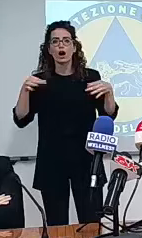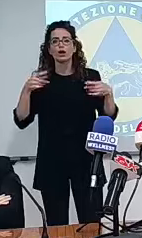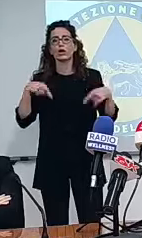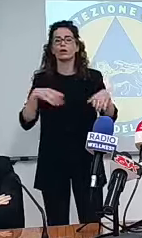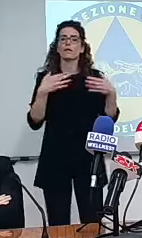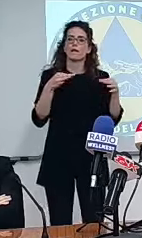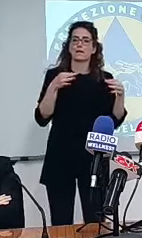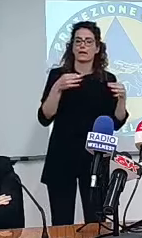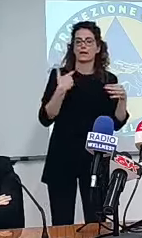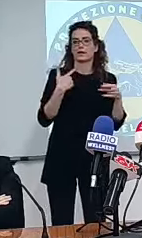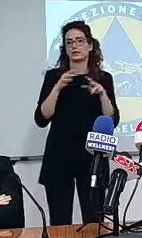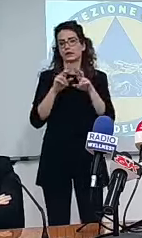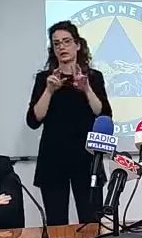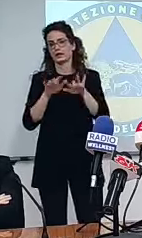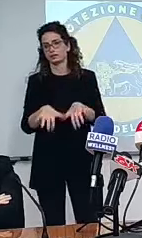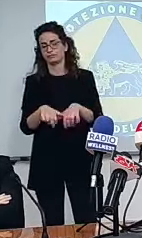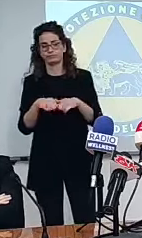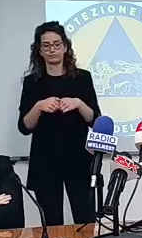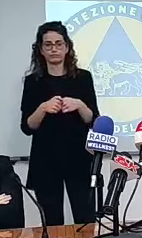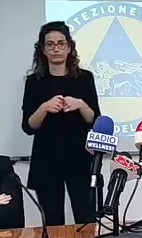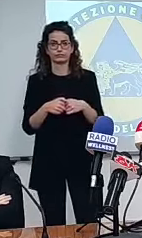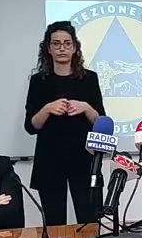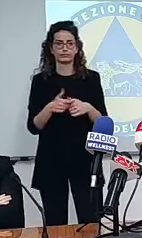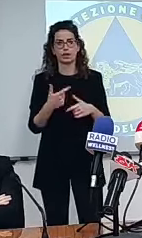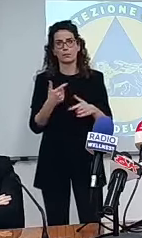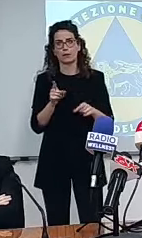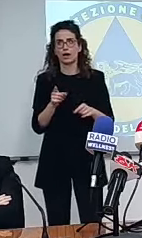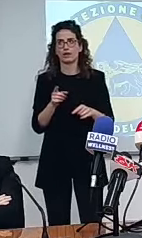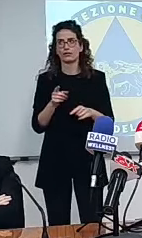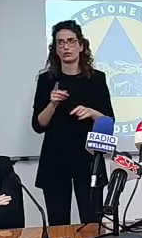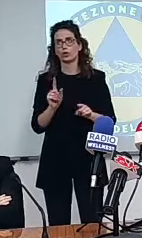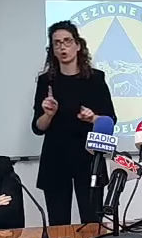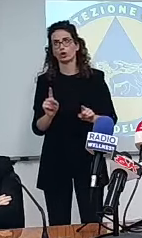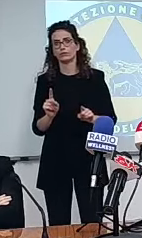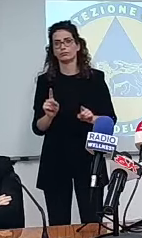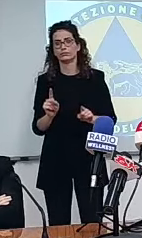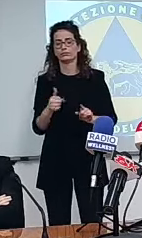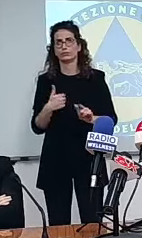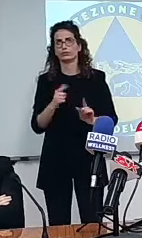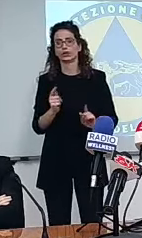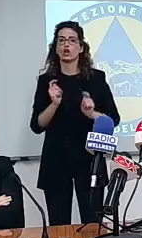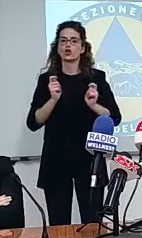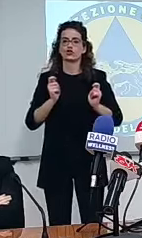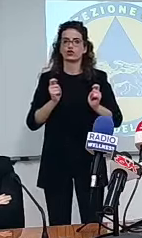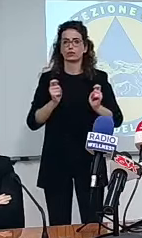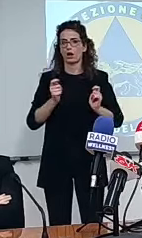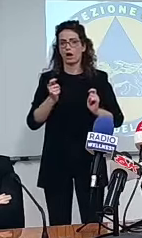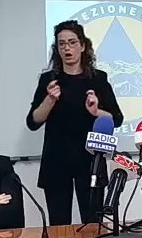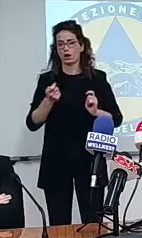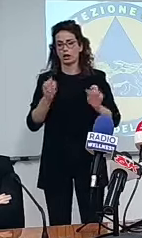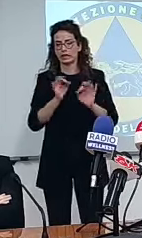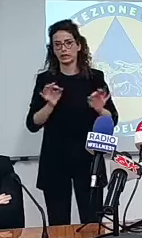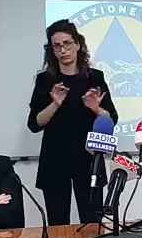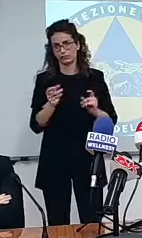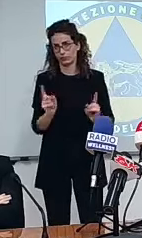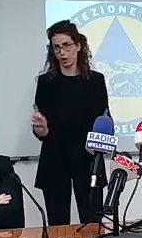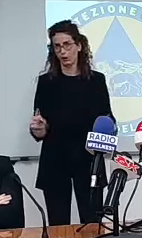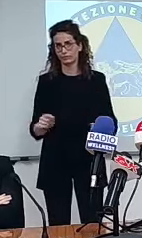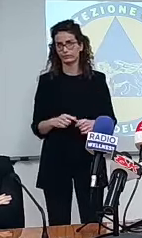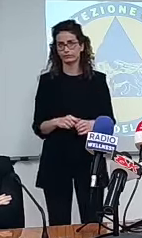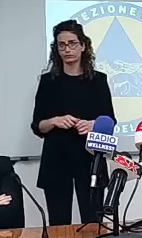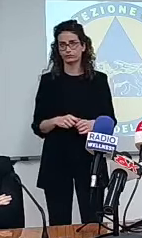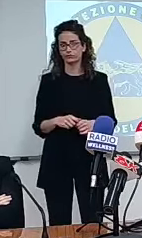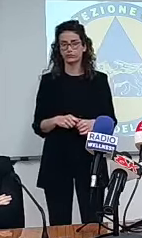digitale, ma non è che non facessero il giornale, non faceste il giornale. Certo. Per cui a me